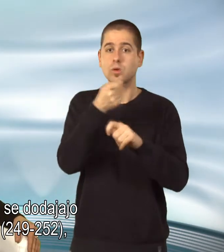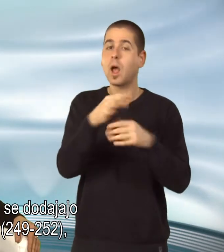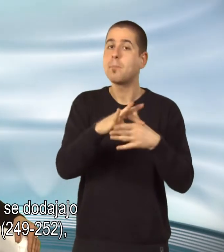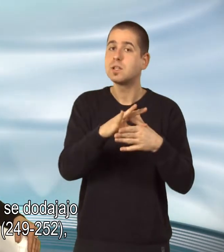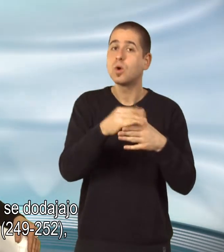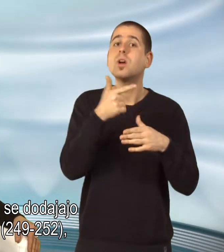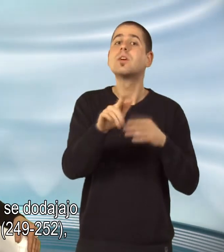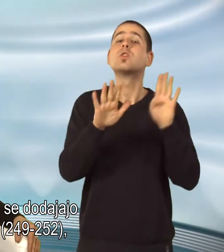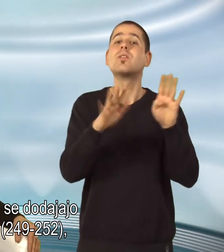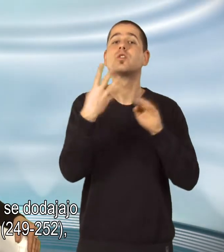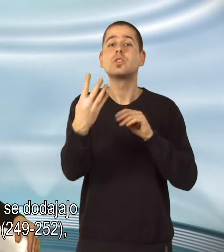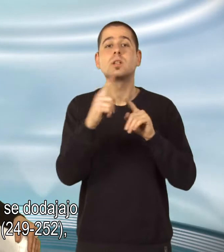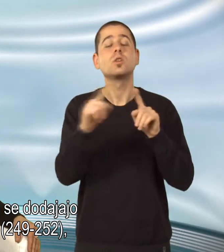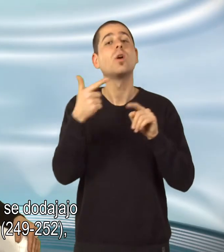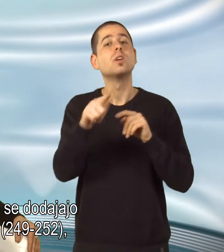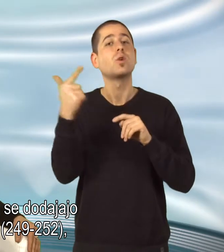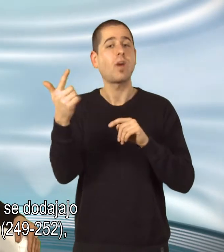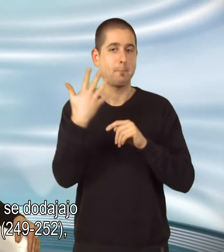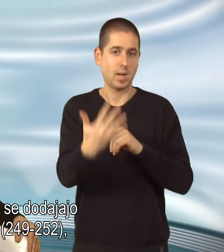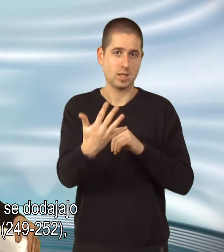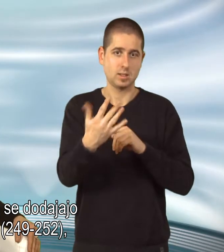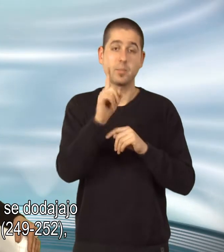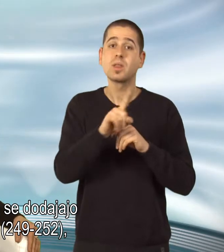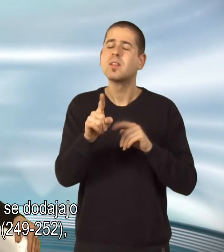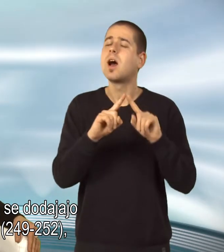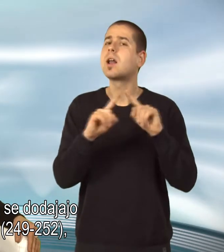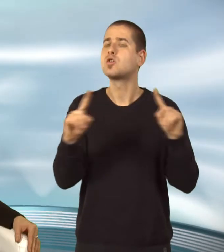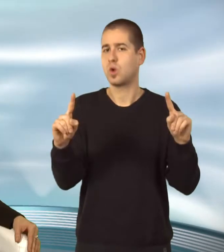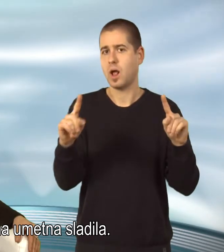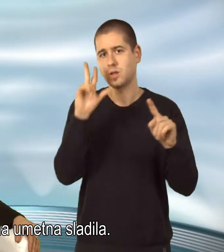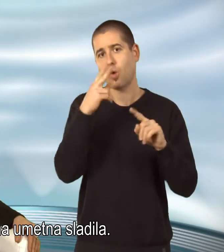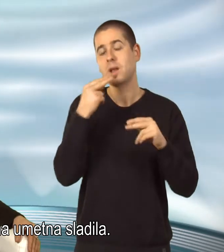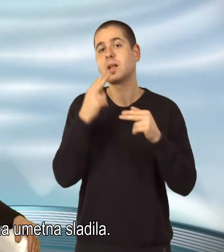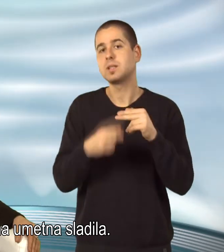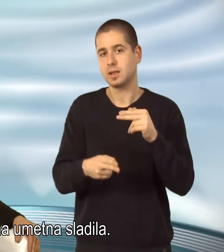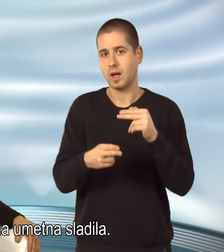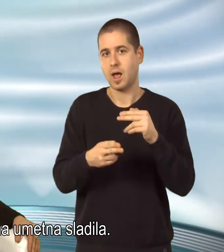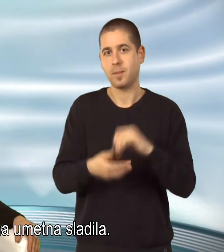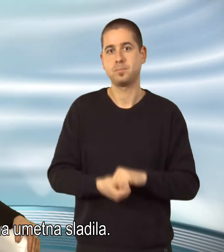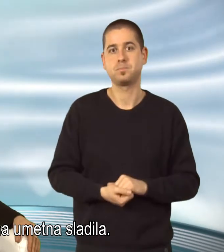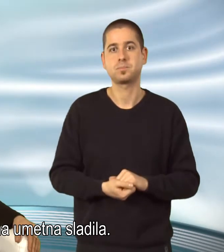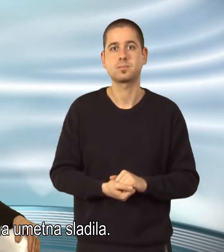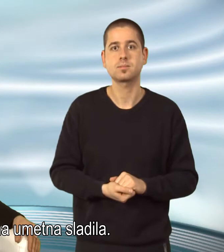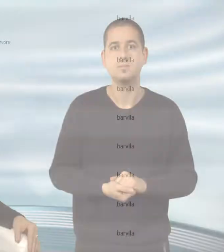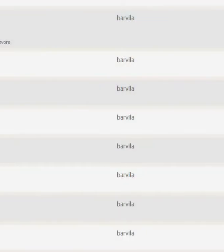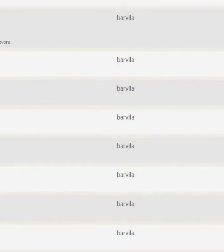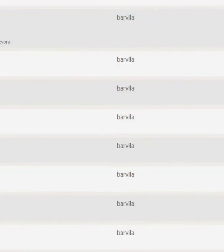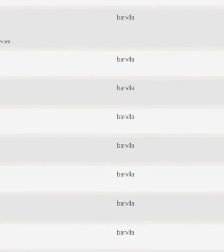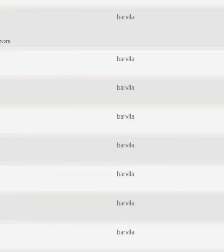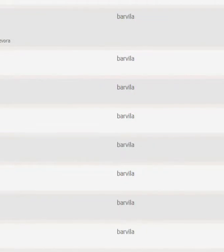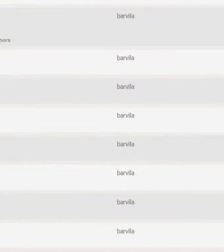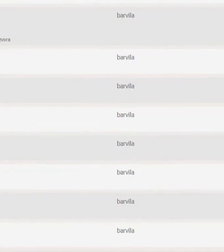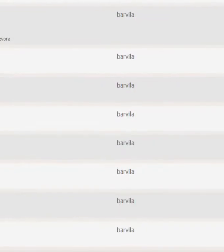dodajajo mesu 249 do 252 in razna umetna sladila.